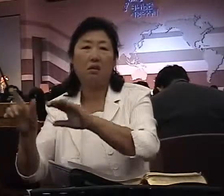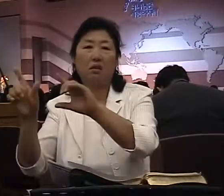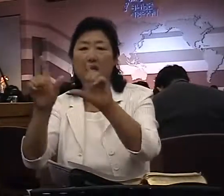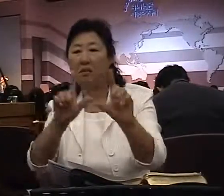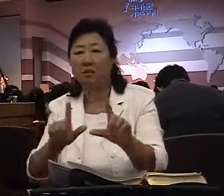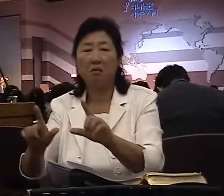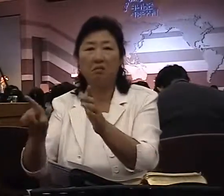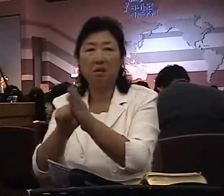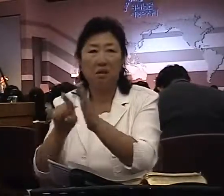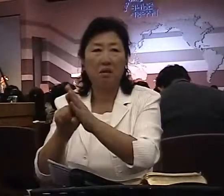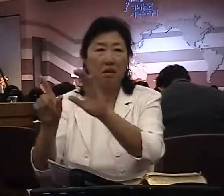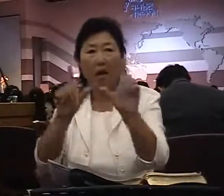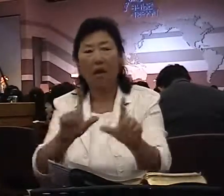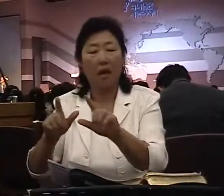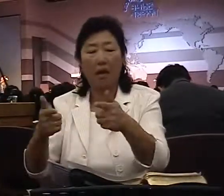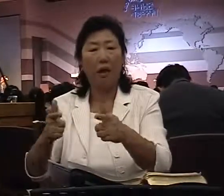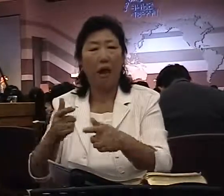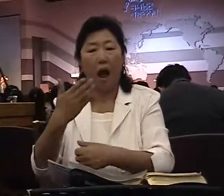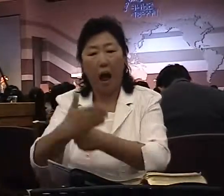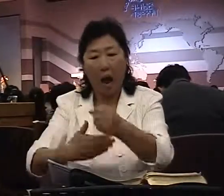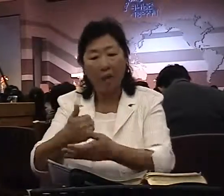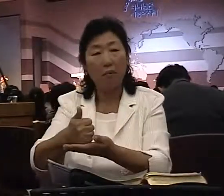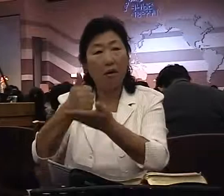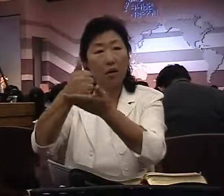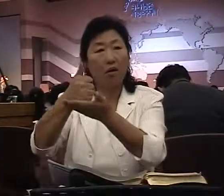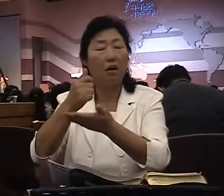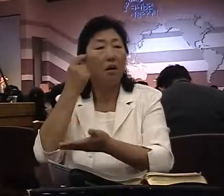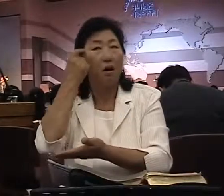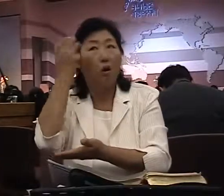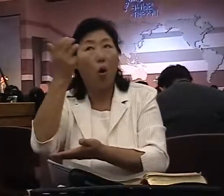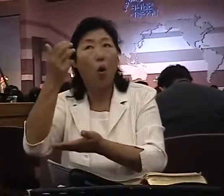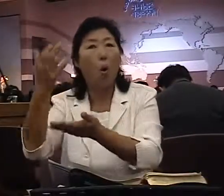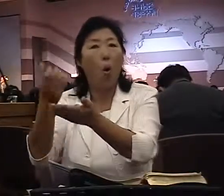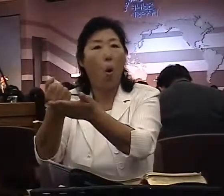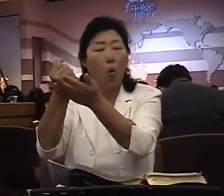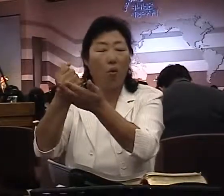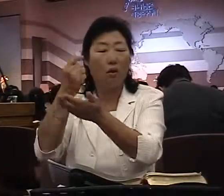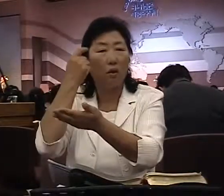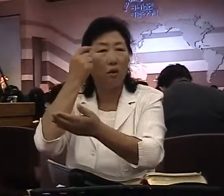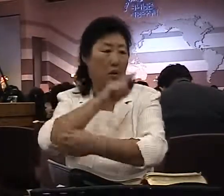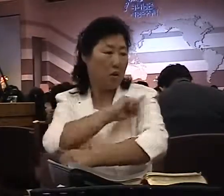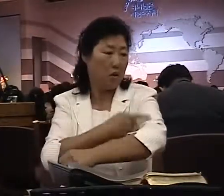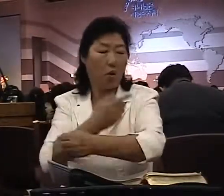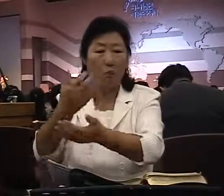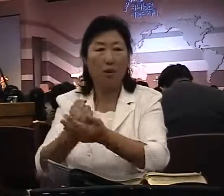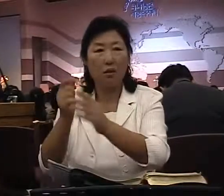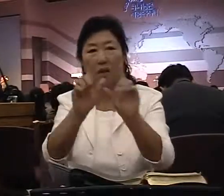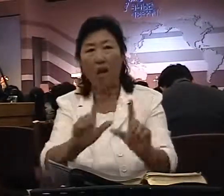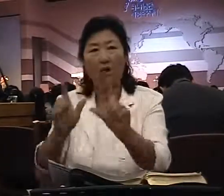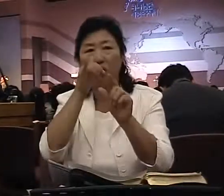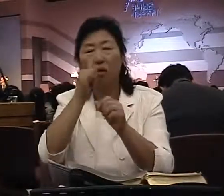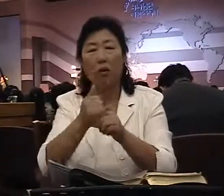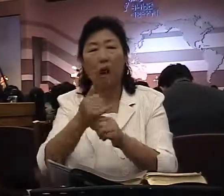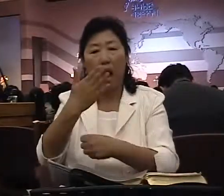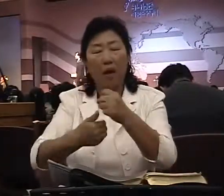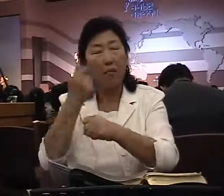하나님의 영으로 살 수가 있어요. 하나님의 영으로 능력받아 살 수가 있고 하나님의 영의 영감을 받아 살 수